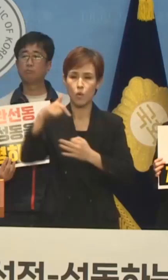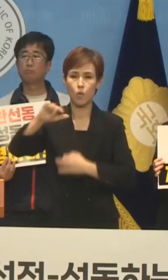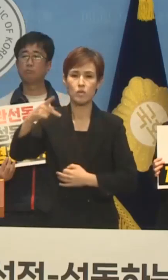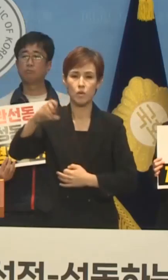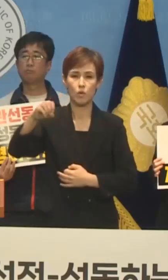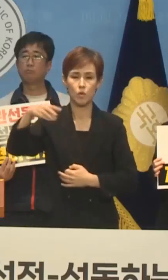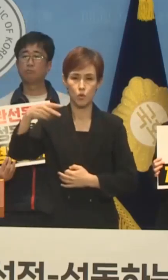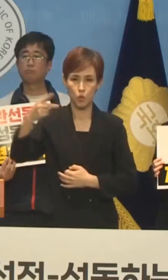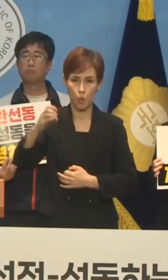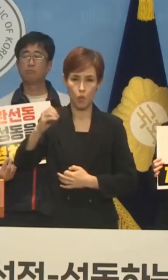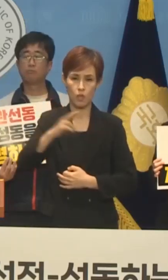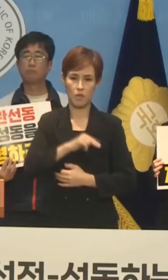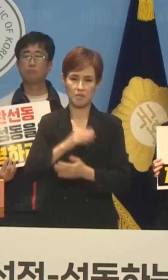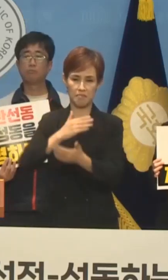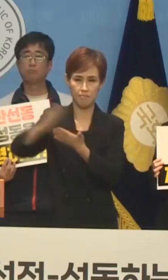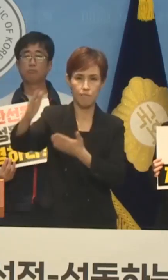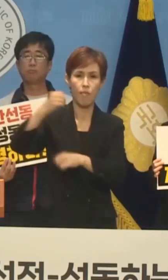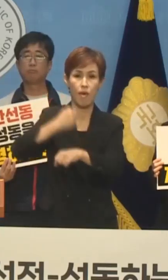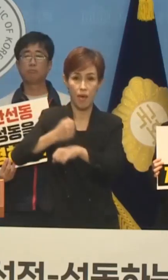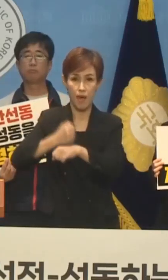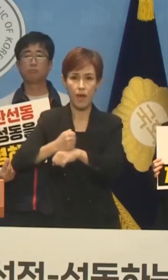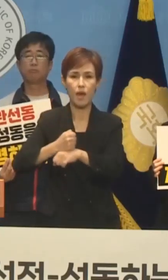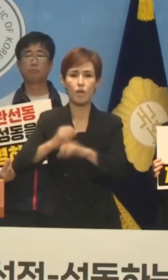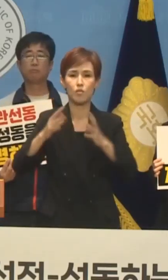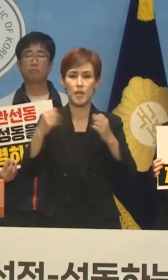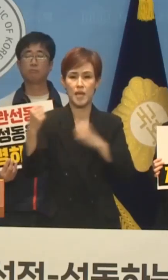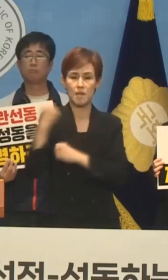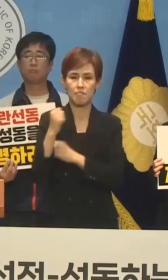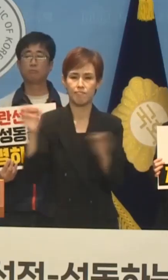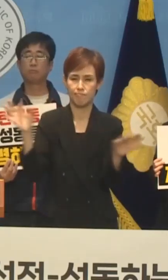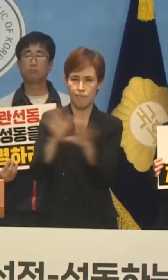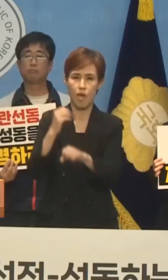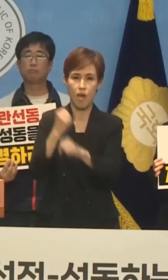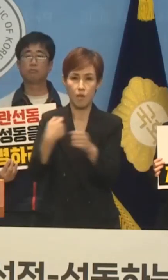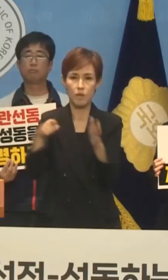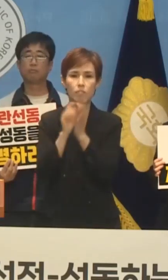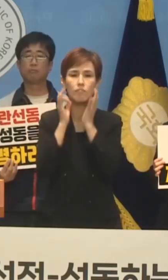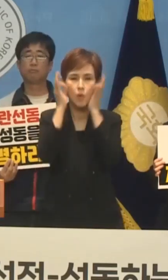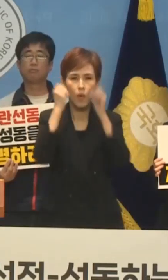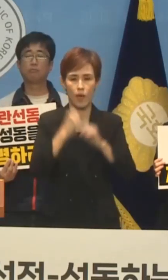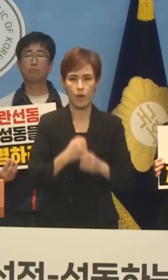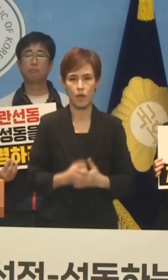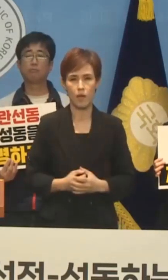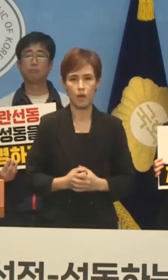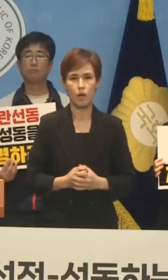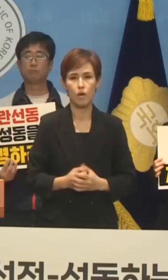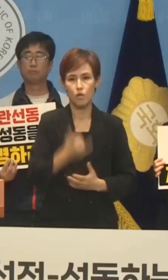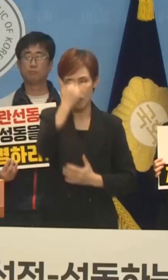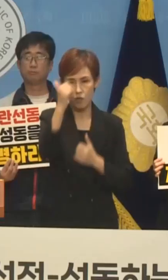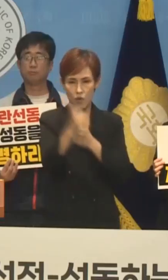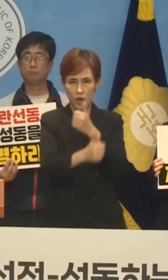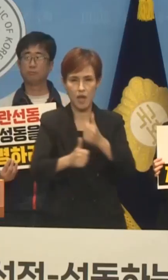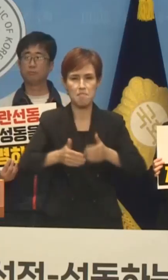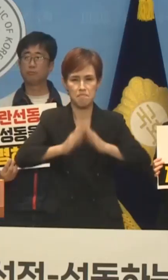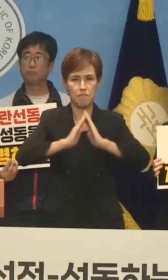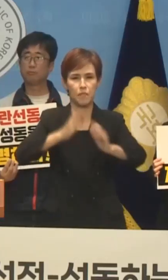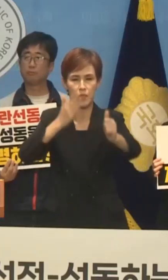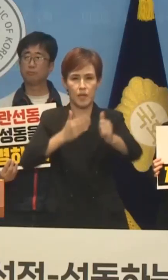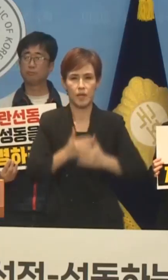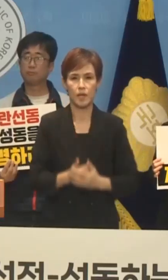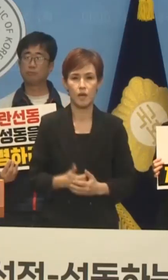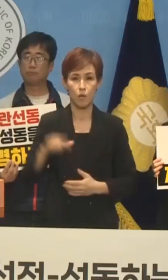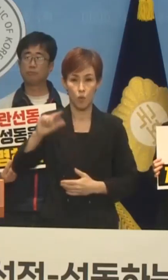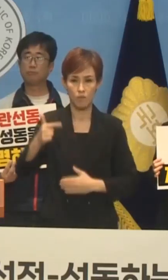해체에 적극 나설 것입니다. 국회는 하루빨리 윤리위원회를 구성해서 권성동을 제명하시기 바랍니다.